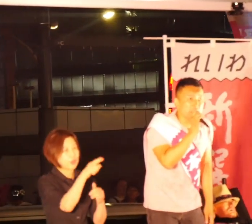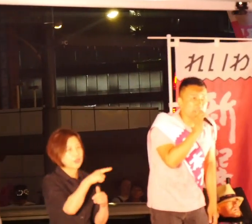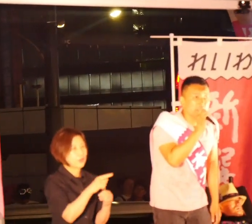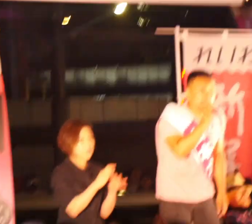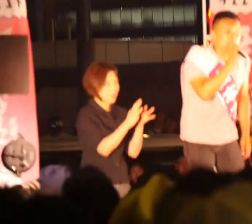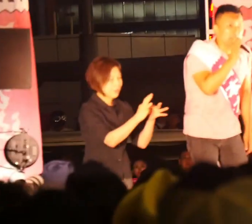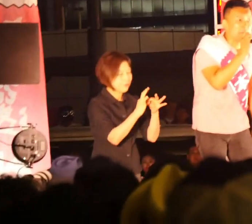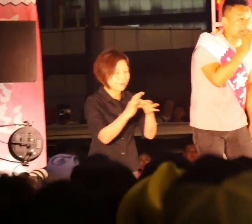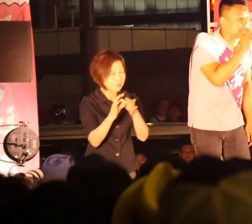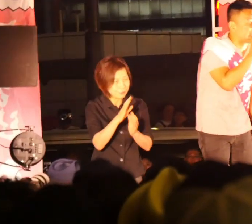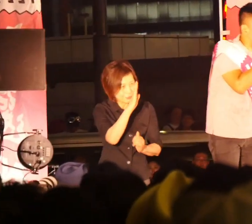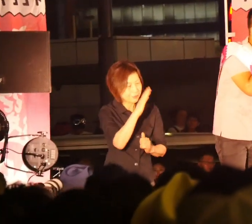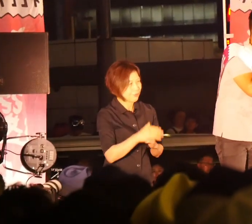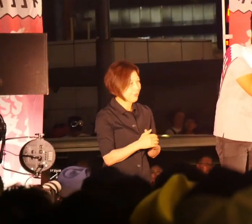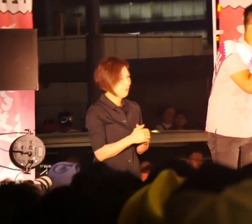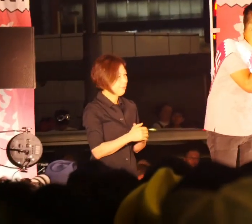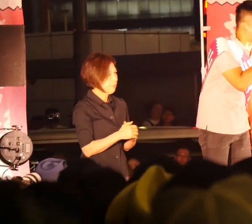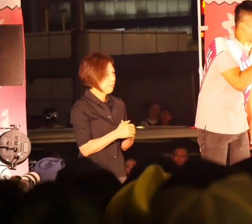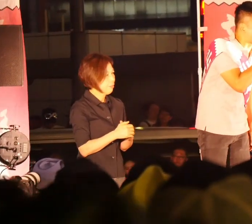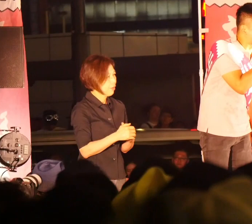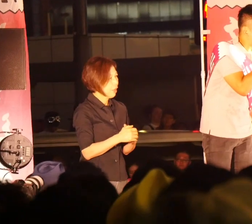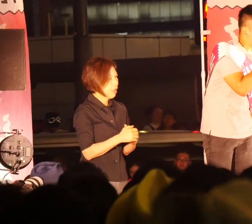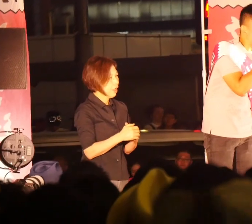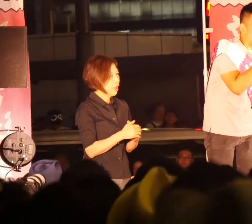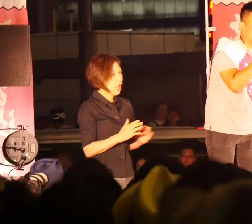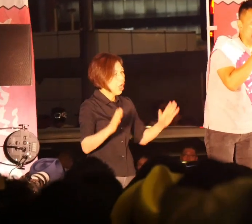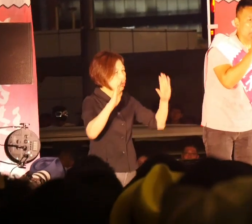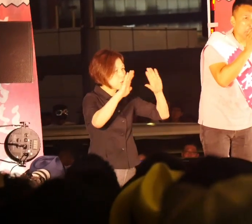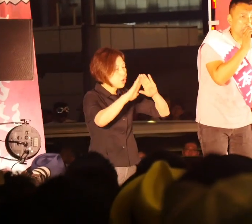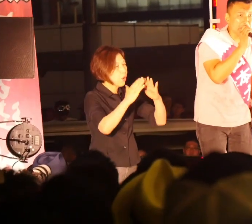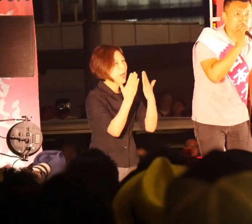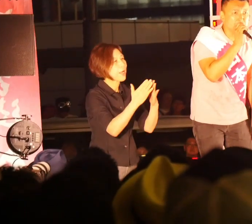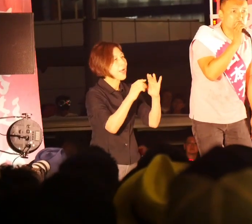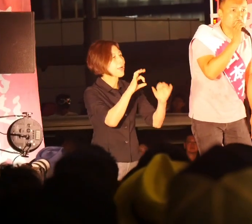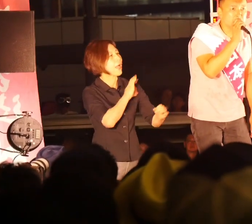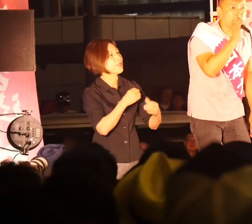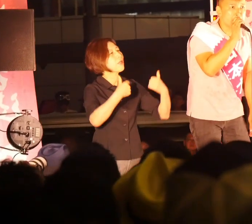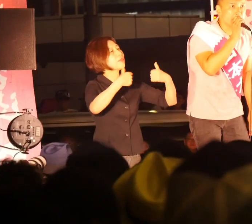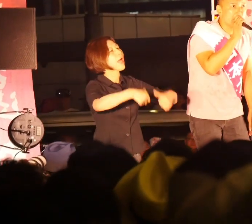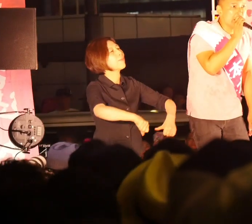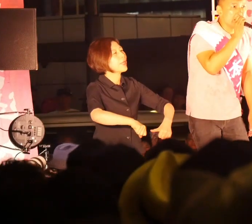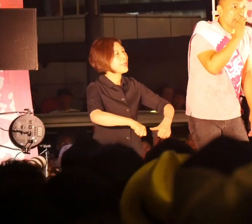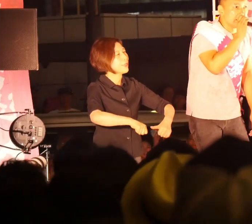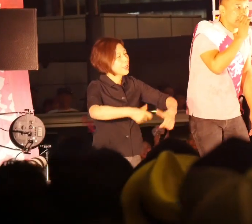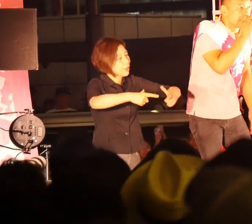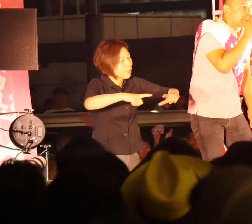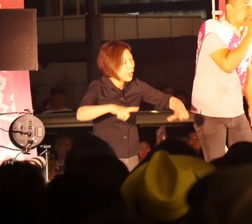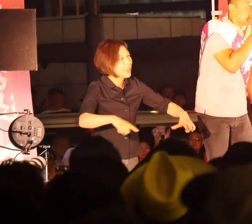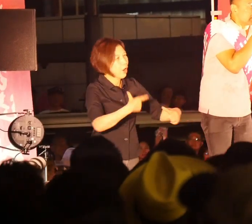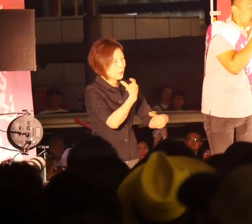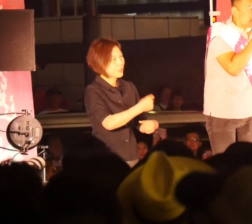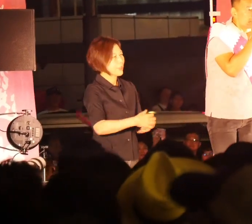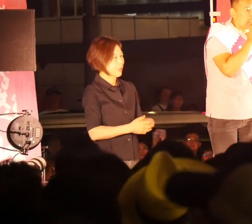い。まるで創価学会員になったかのように、